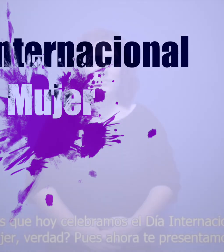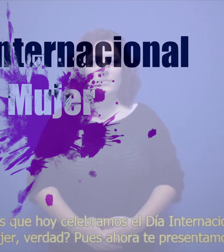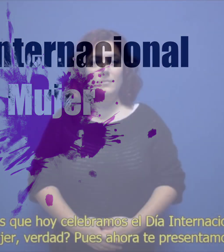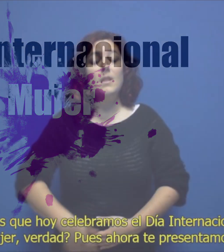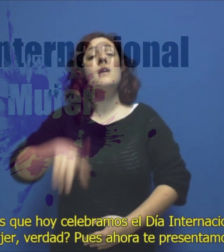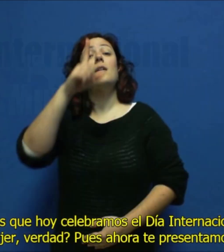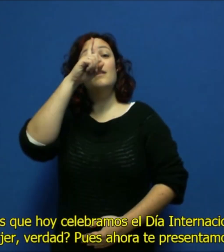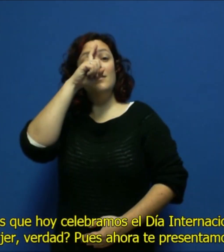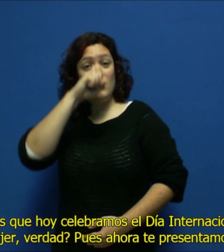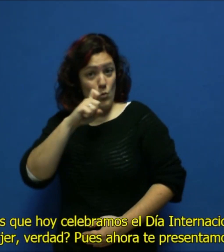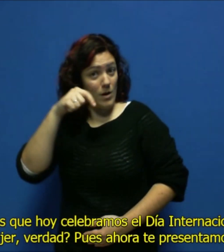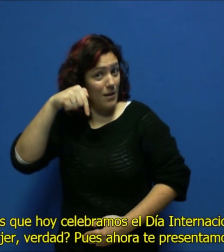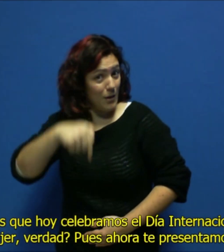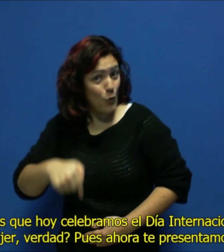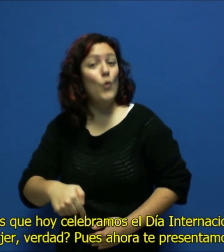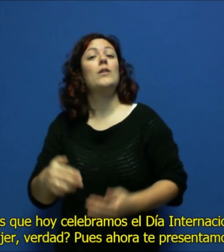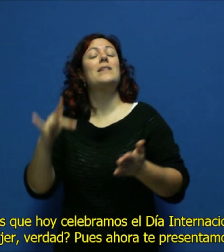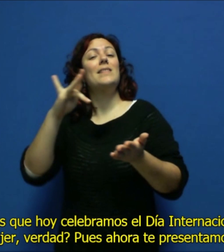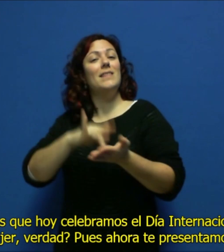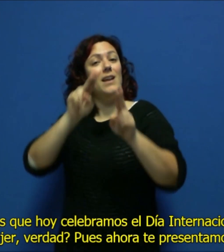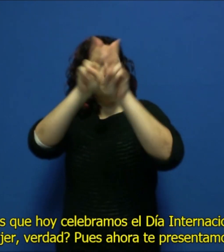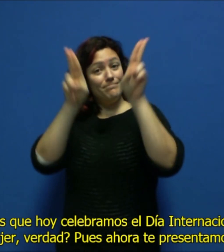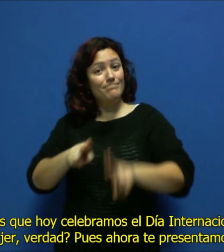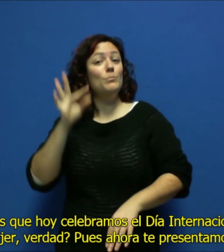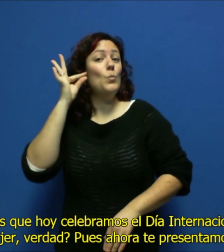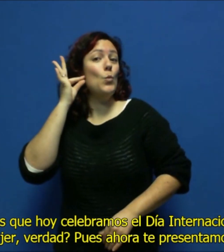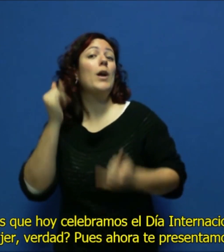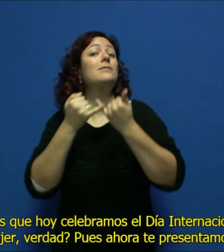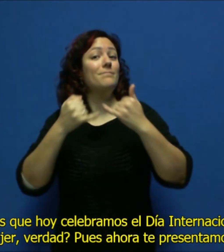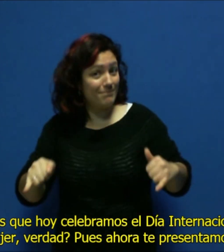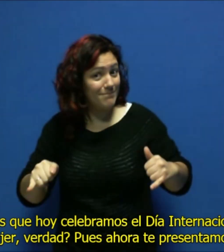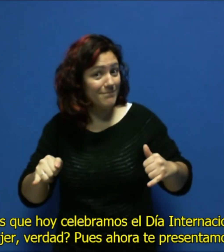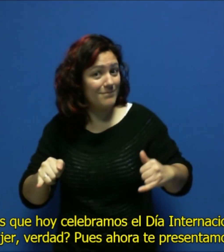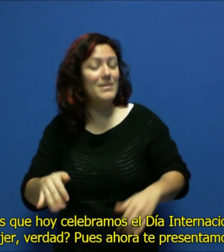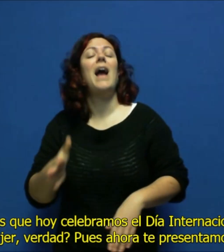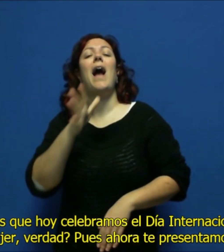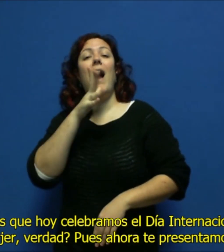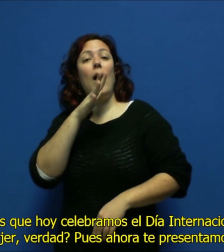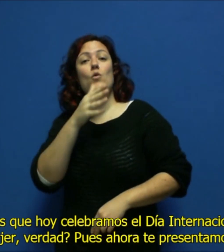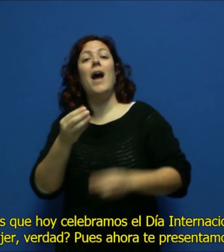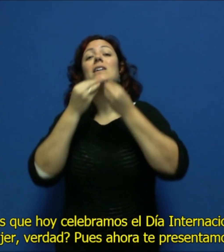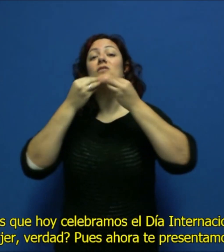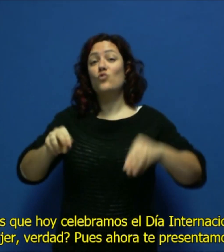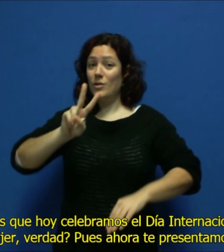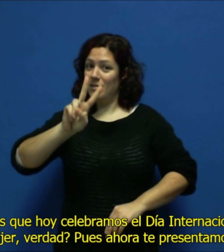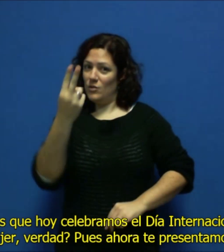te acuerdas que hoy celebramos el día internacional de la mujer pues ahora te presentamos